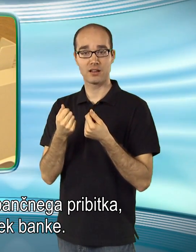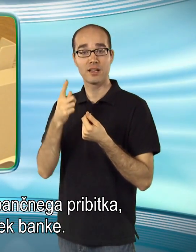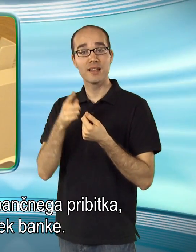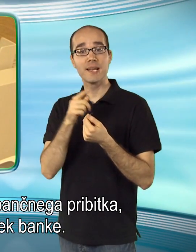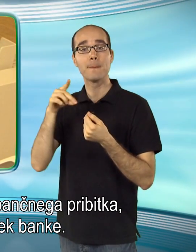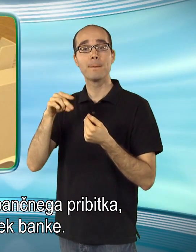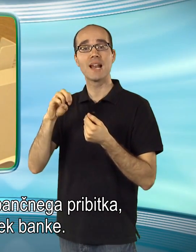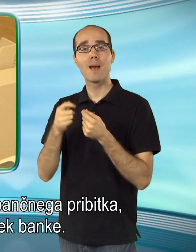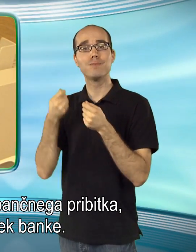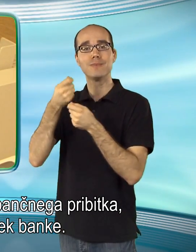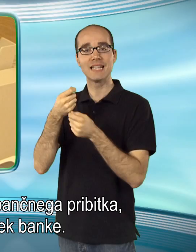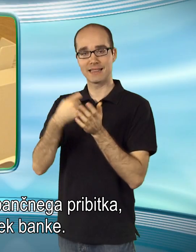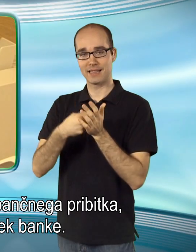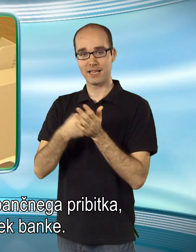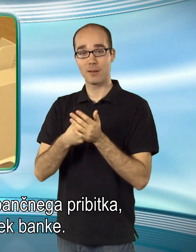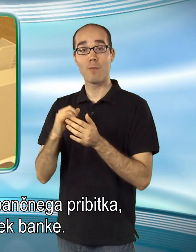pribitka, kar je zaslužek banke.